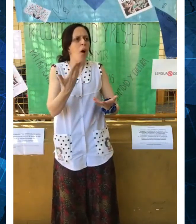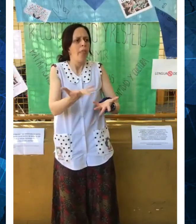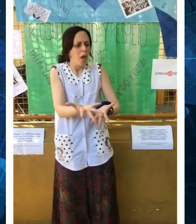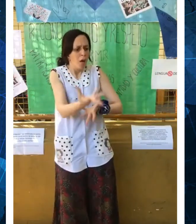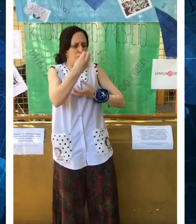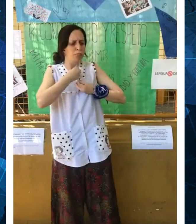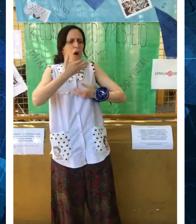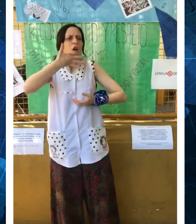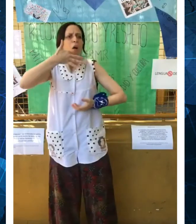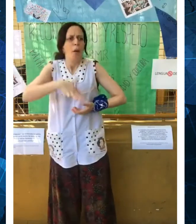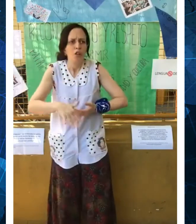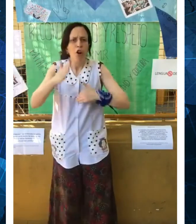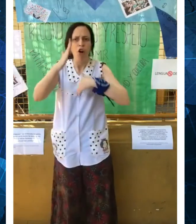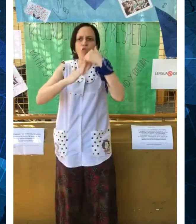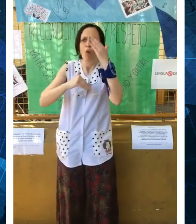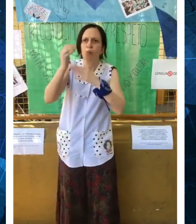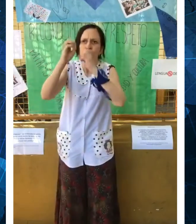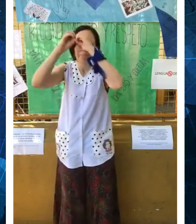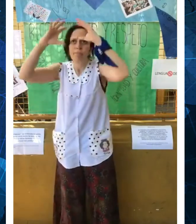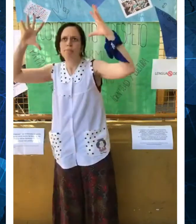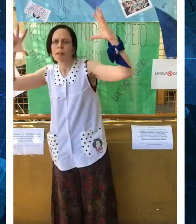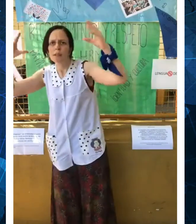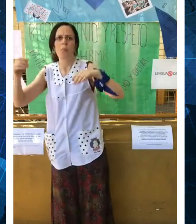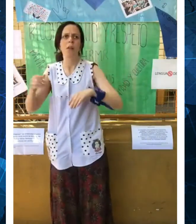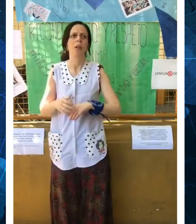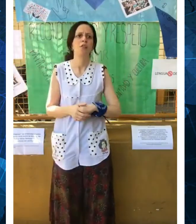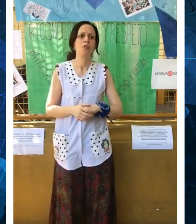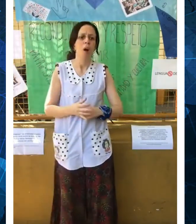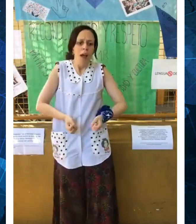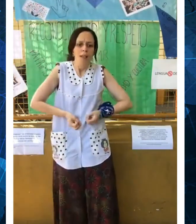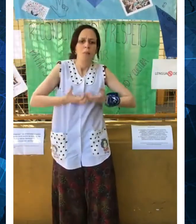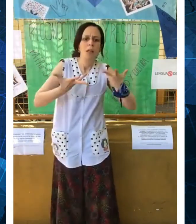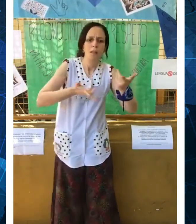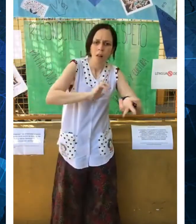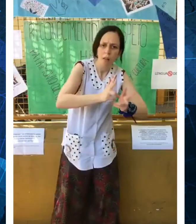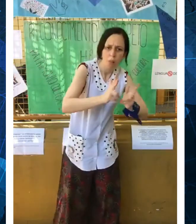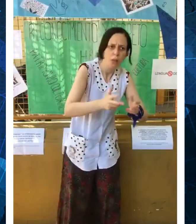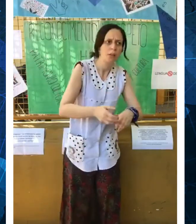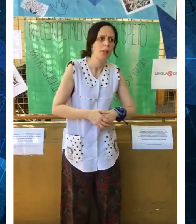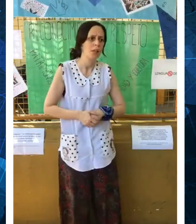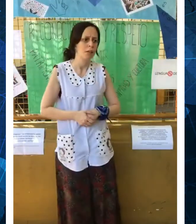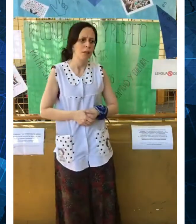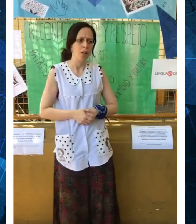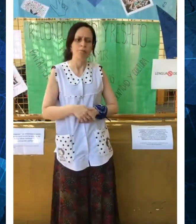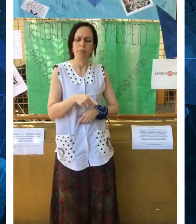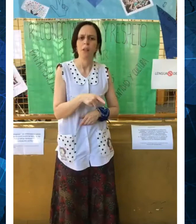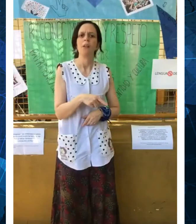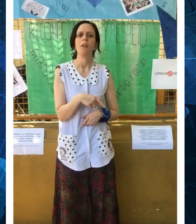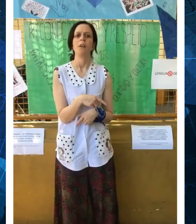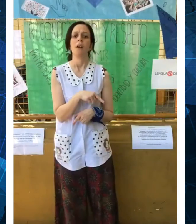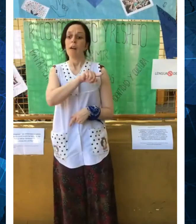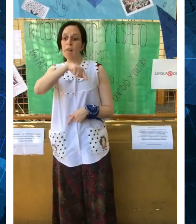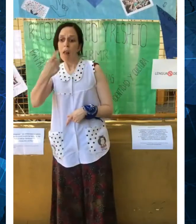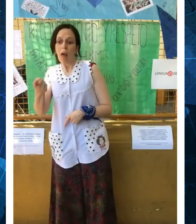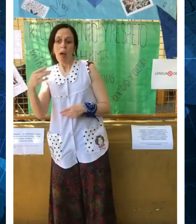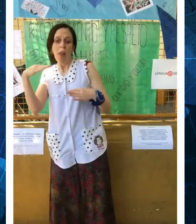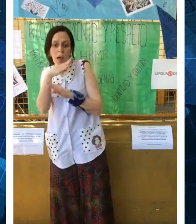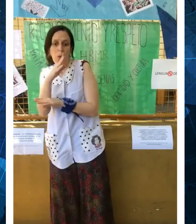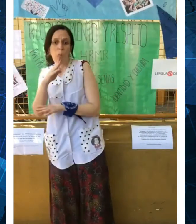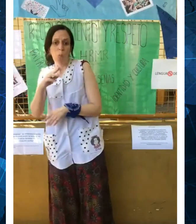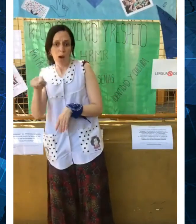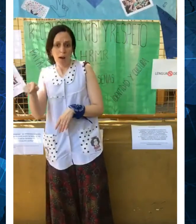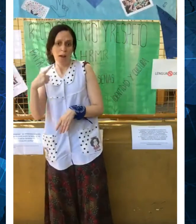a la información, a la comprensión de manera constructiva del conocimiento, a